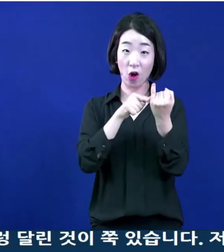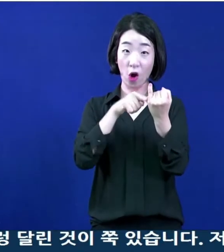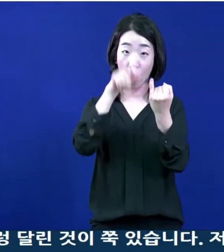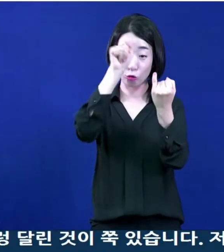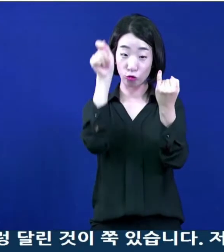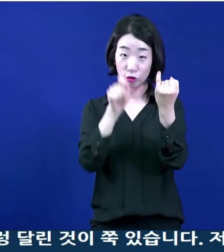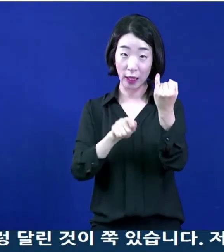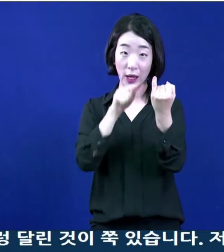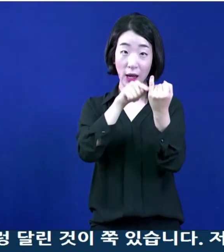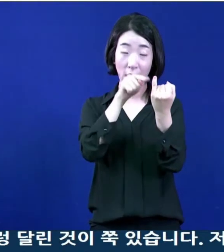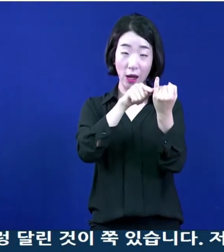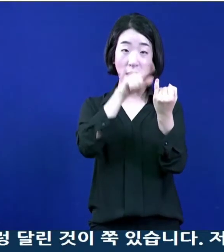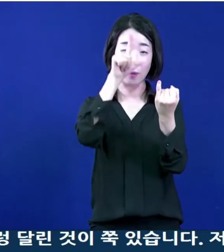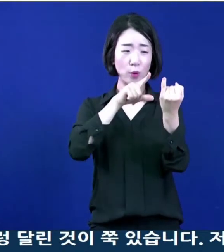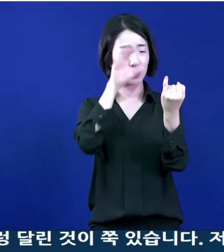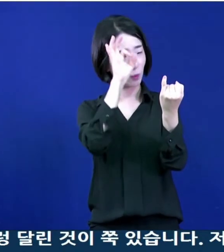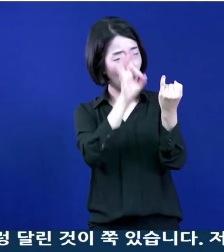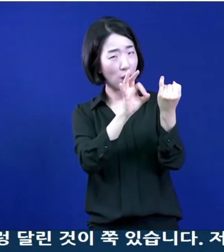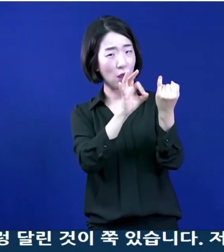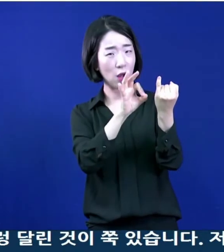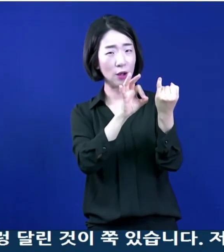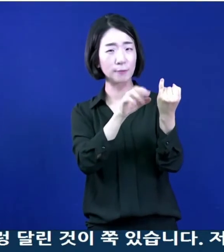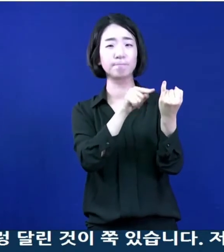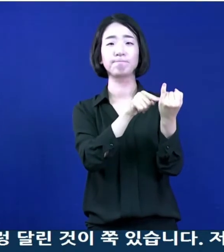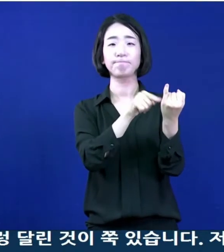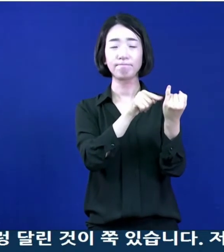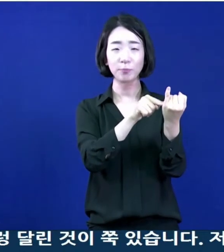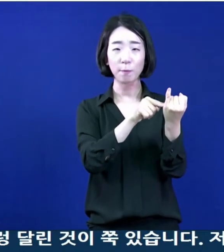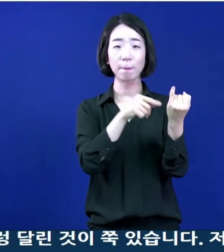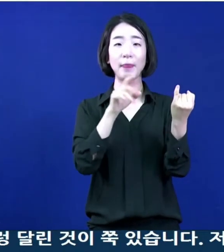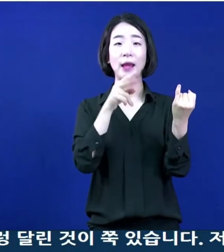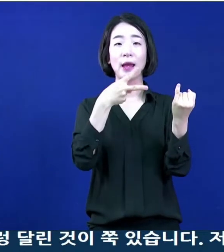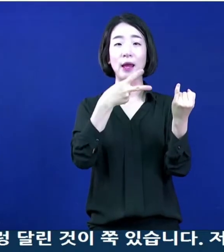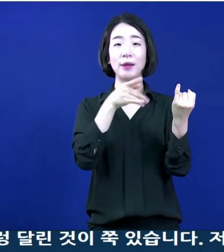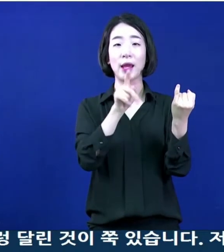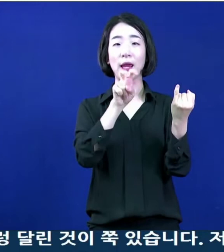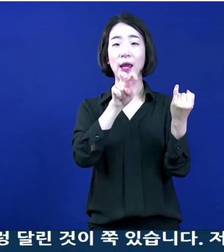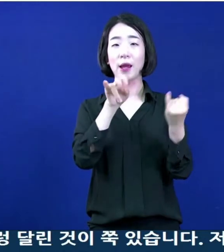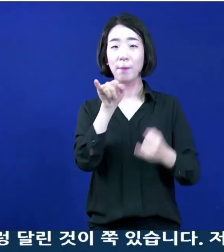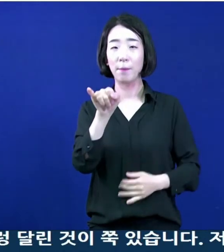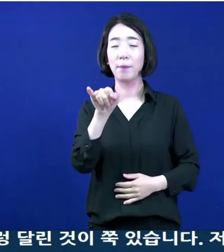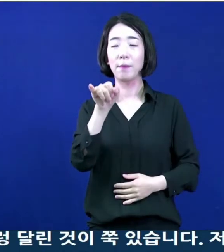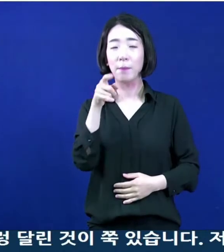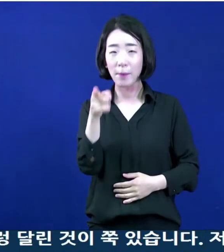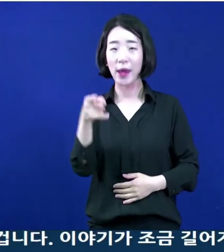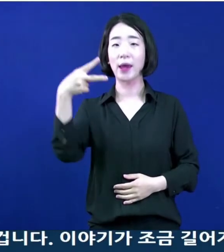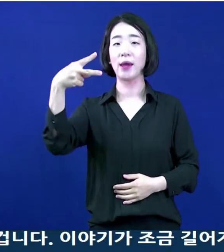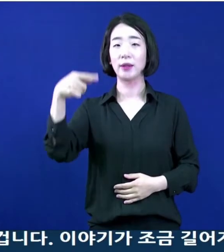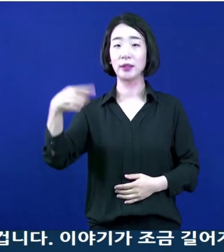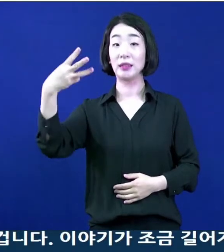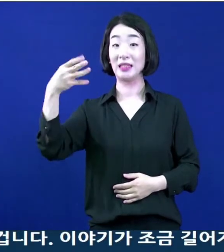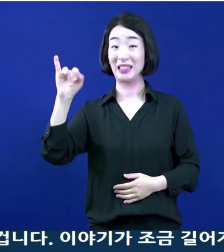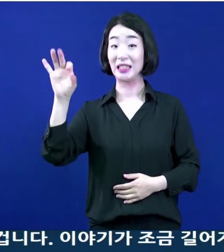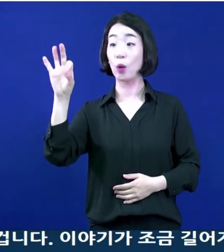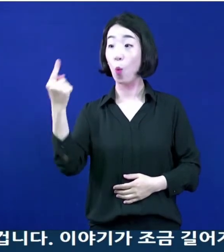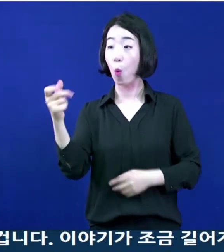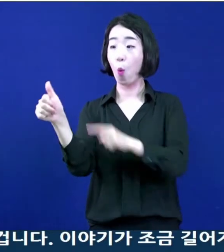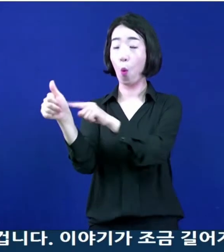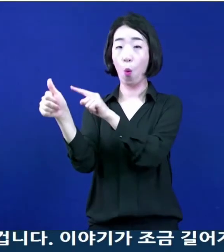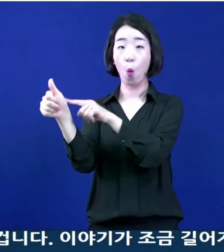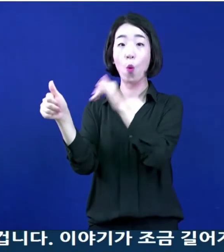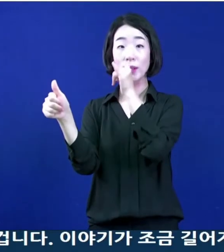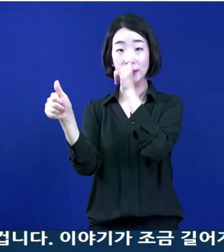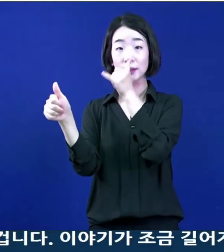이야기를 하고 오늘 본문으로 돌아올 겁니다. 그래서 데메드리오라는 사람이 뭐 하던 사람인지를 정확하게 설명해 드릴 겁니다.